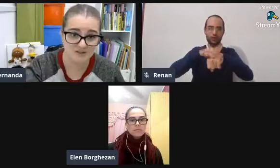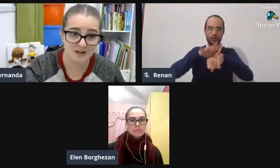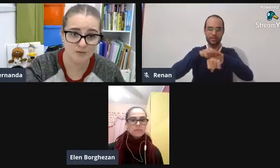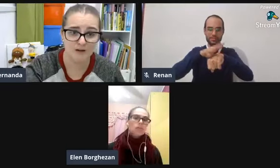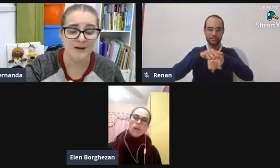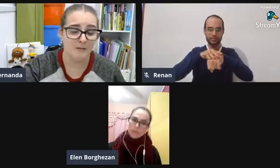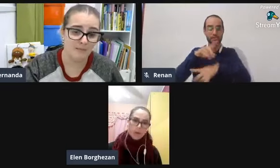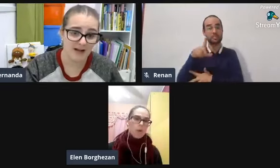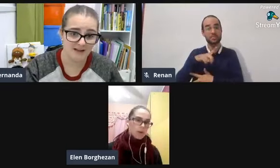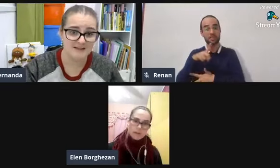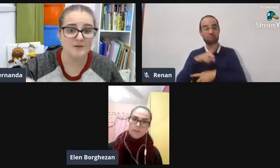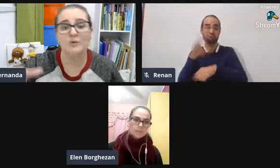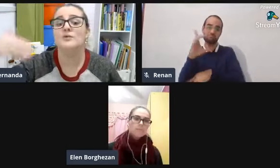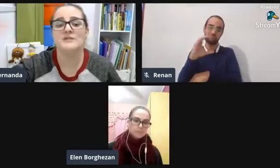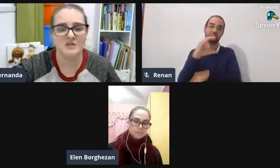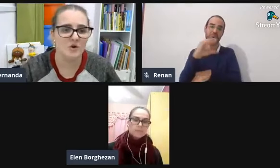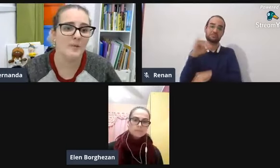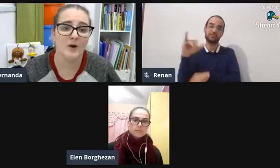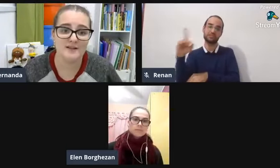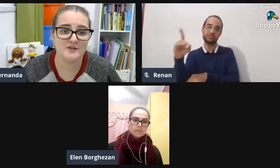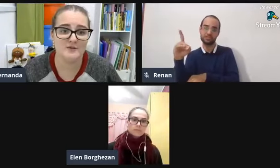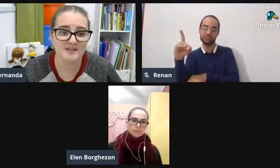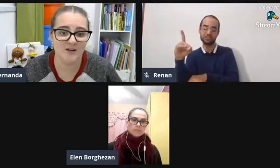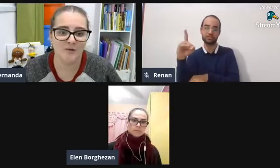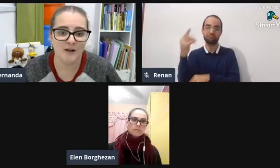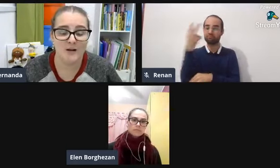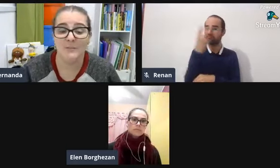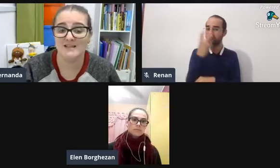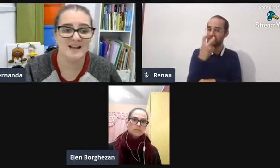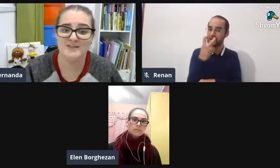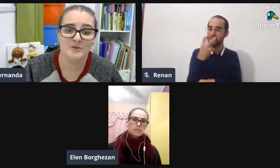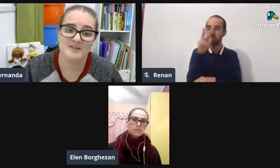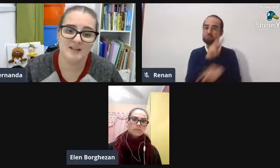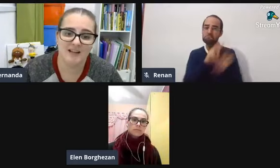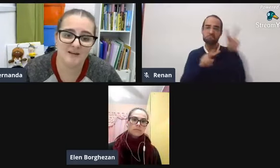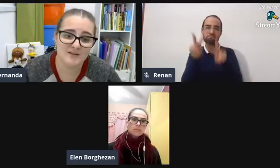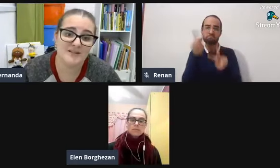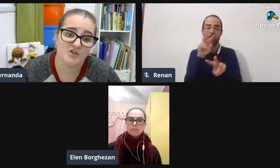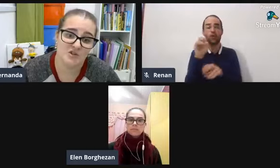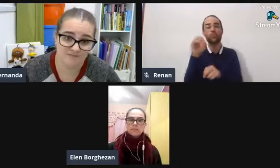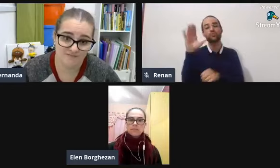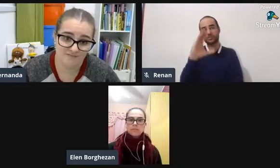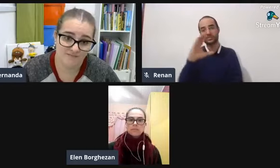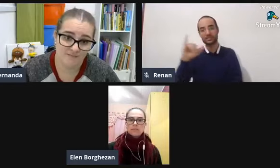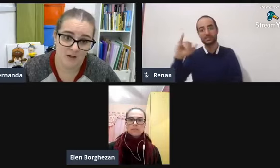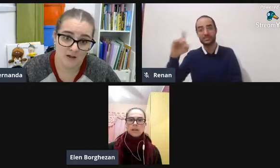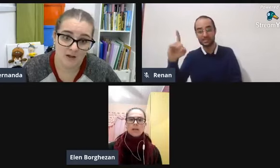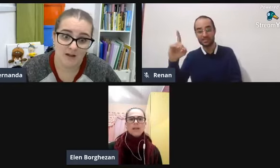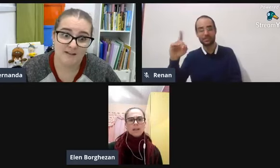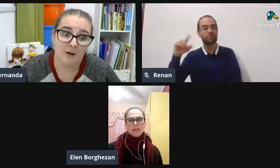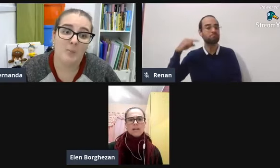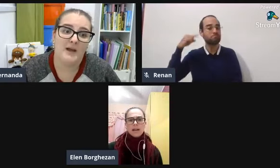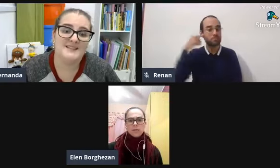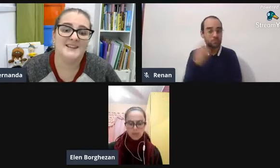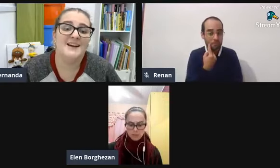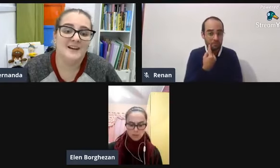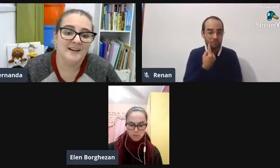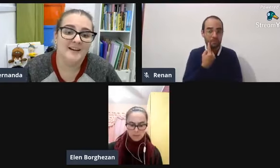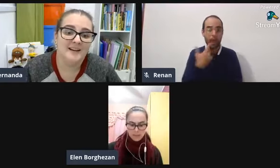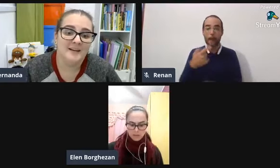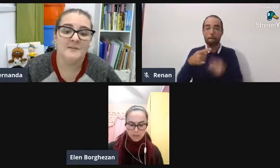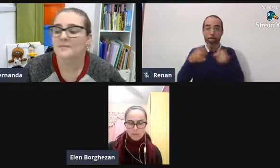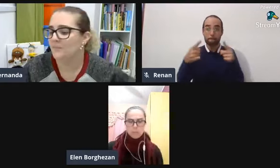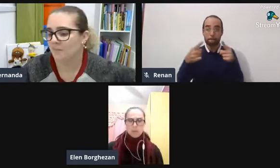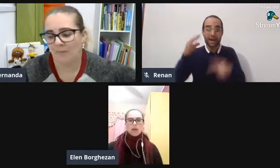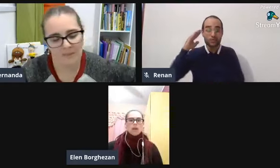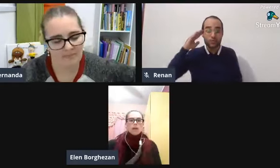coisa de visão. De outra coisa. De alguma coisa de audição. Mas da surdo-cegueira não existe. Que então, engraçado, né? Não